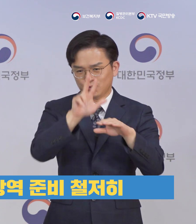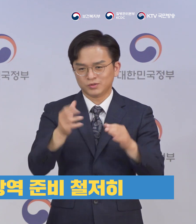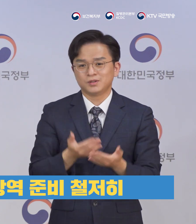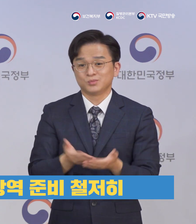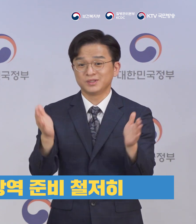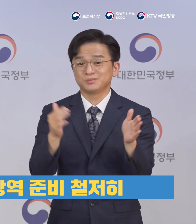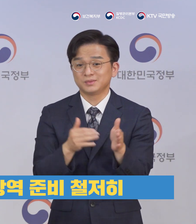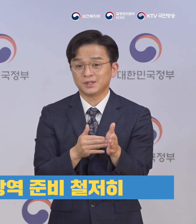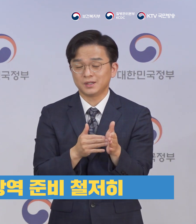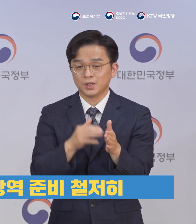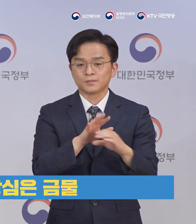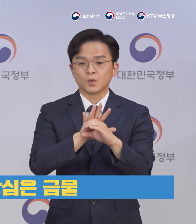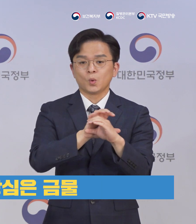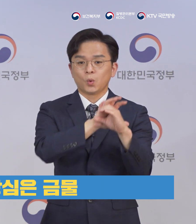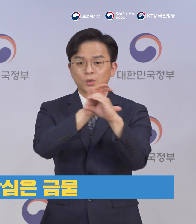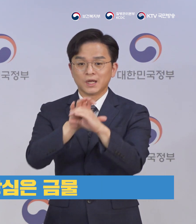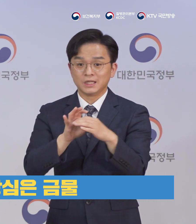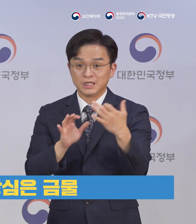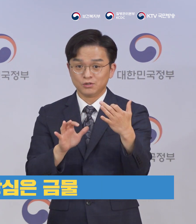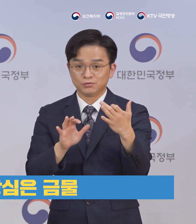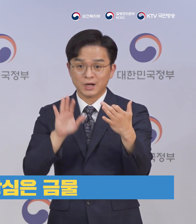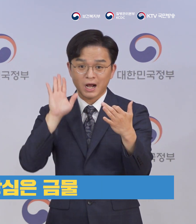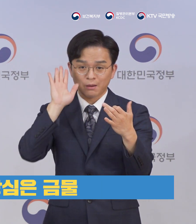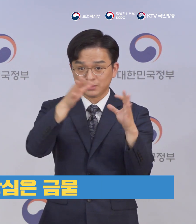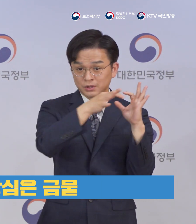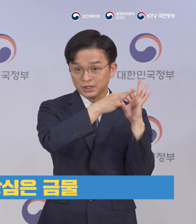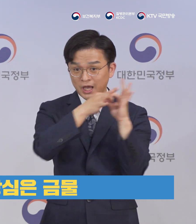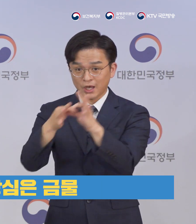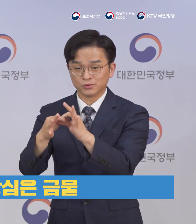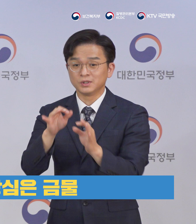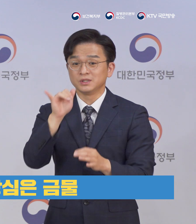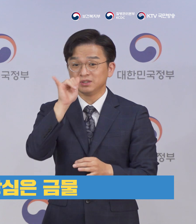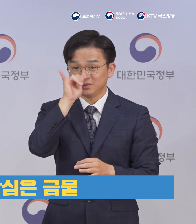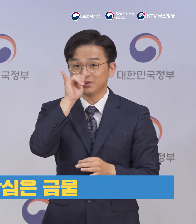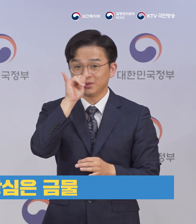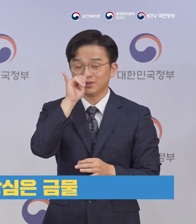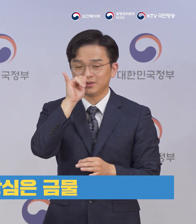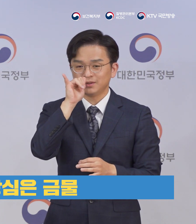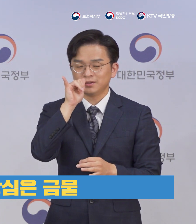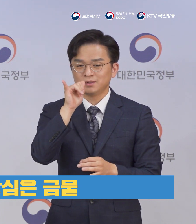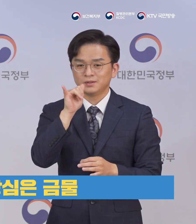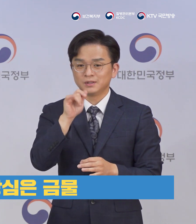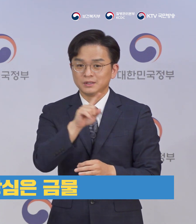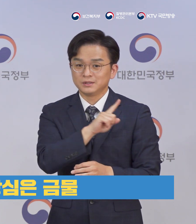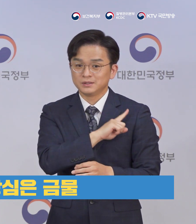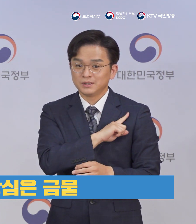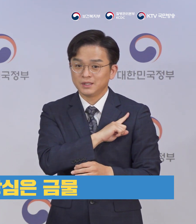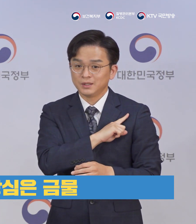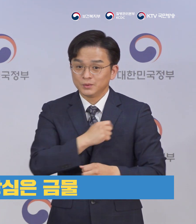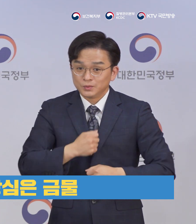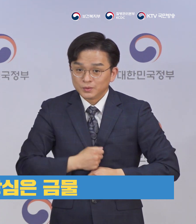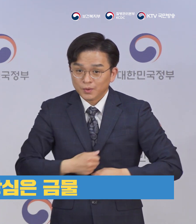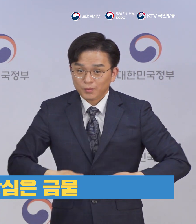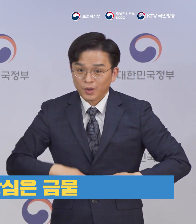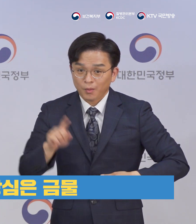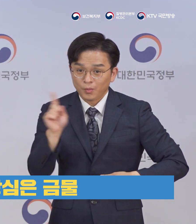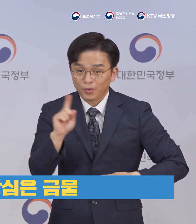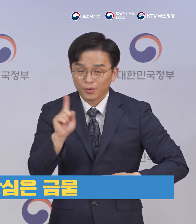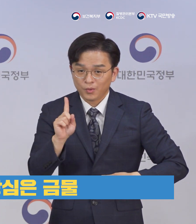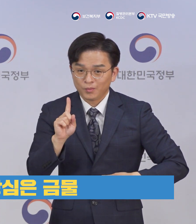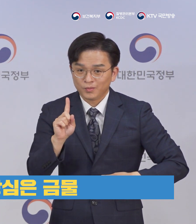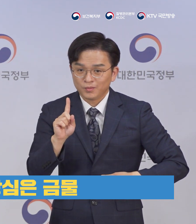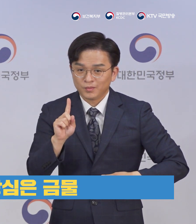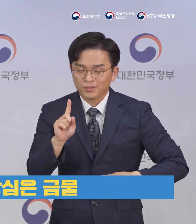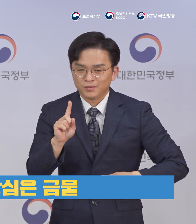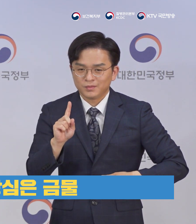이미 배포한 바 있습니다. 우리는 코로나19와의 장기전을 준비해야 합니다. 가장